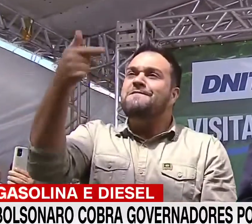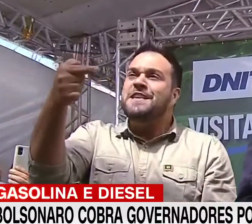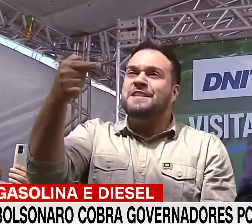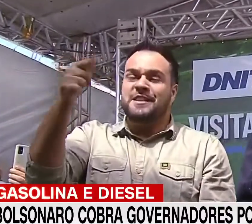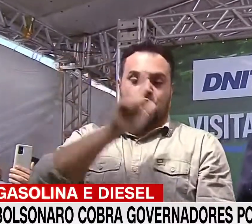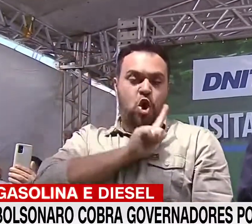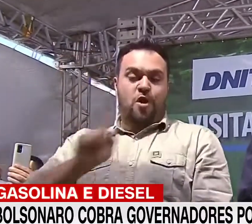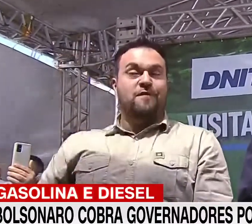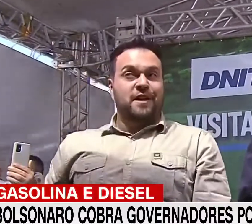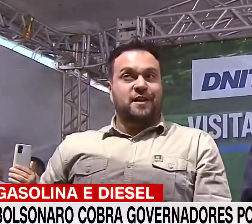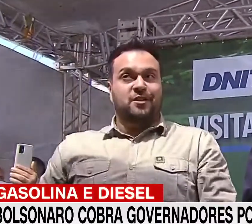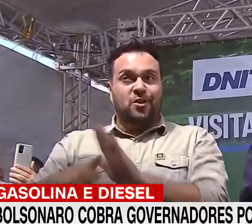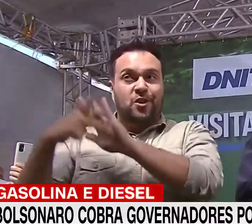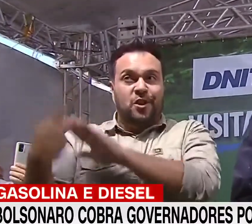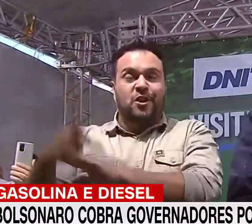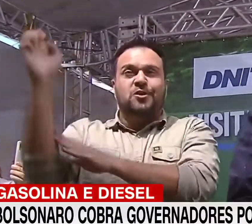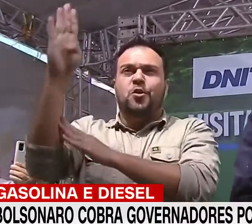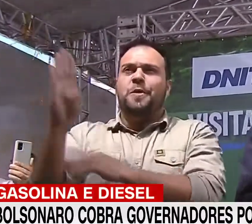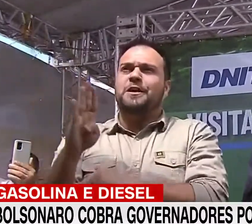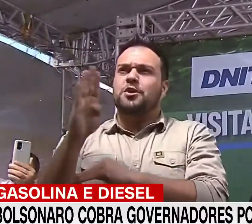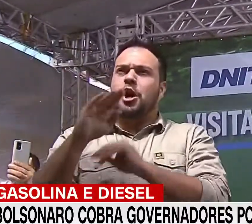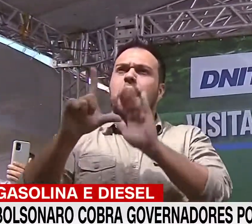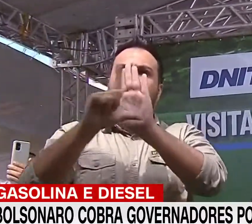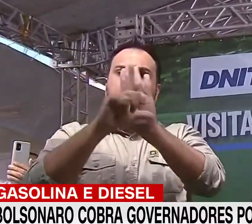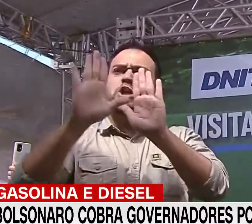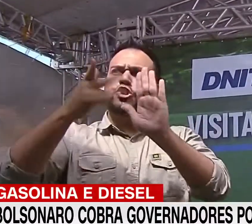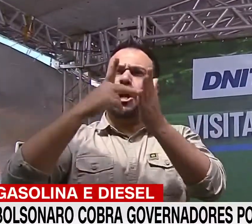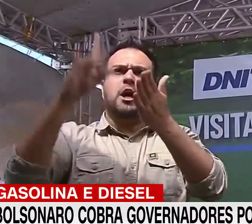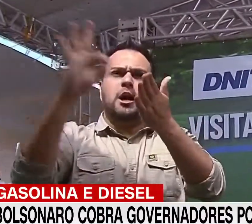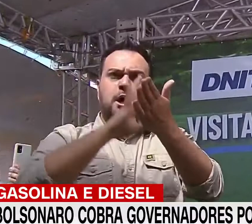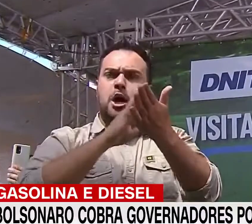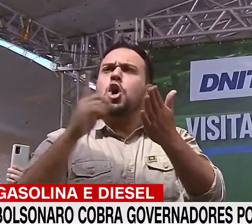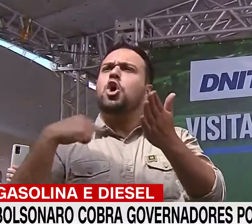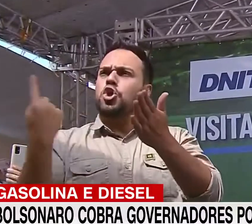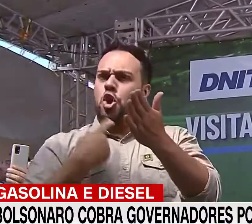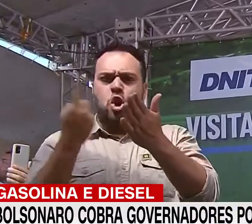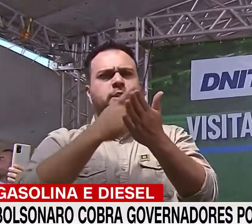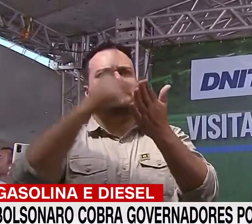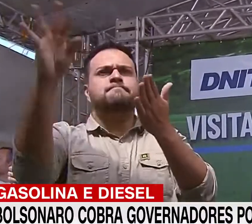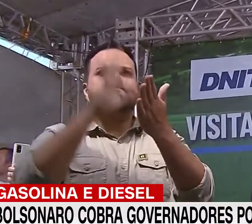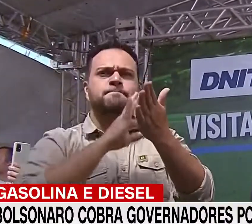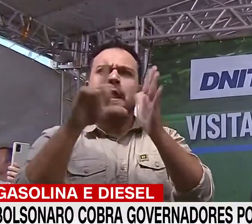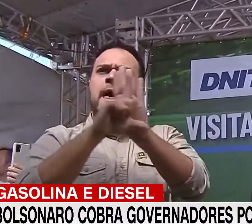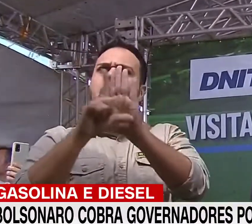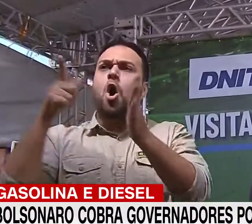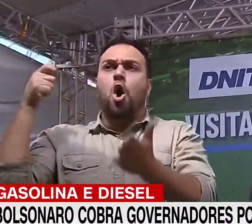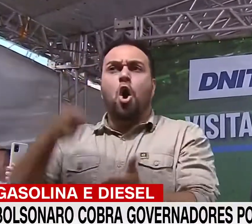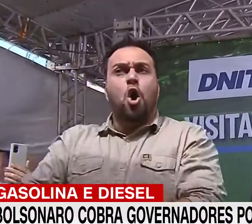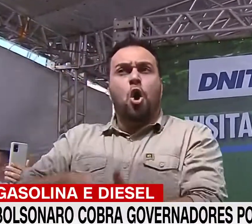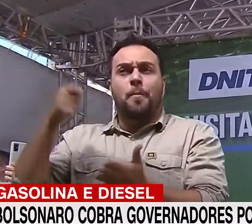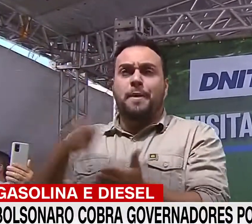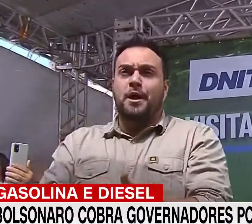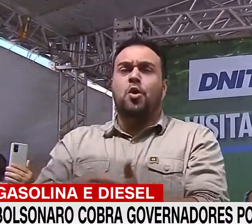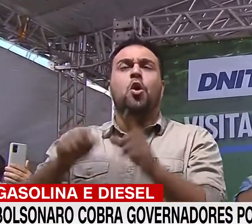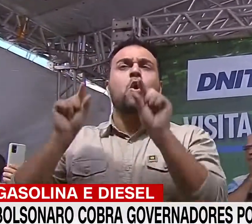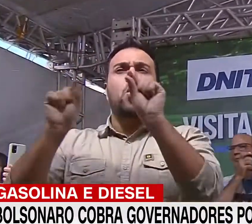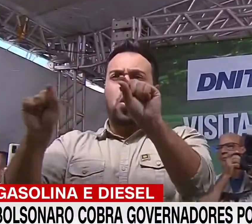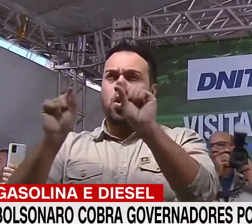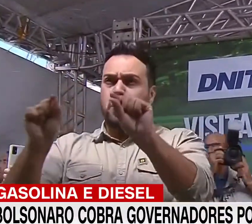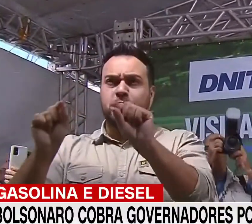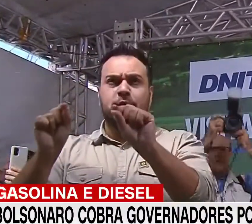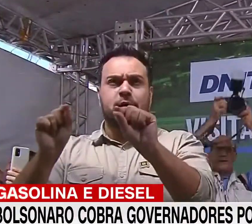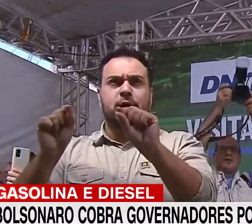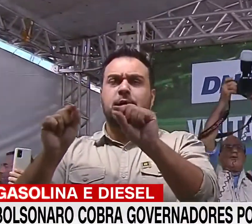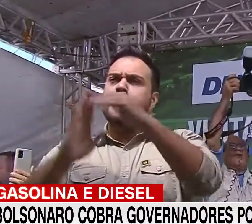do Brasil uma lei sancionada por nós a pouco obrigou de que se